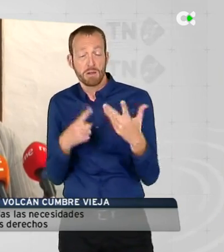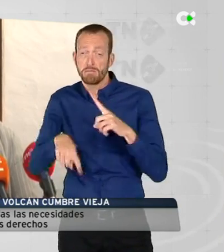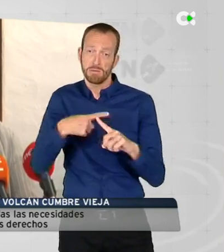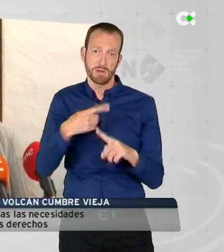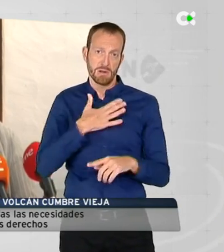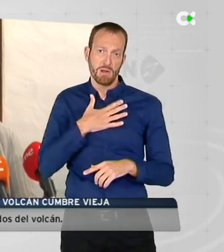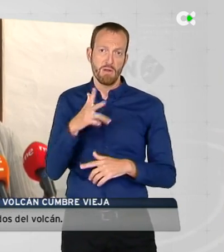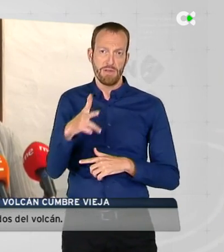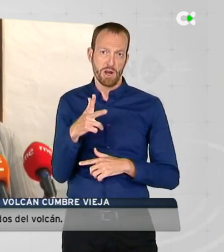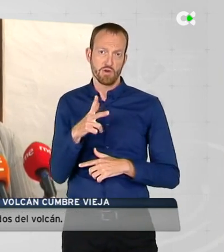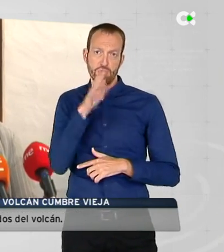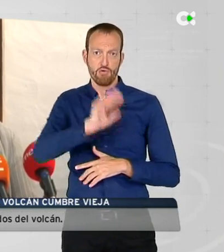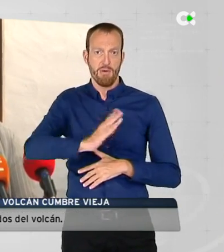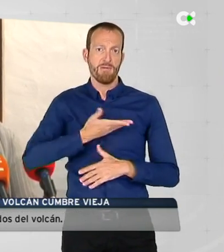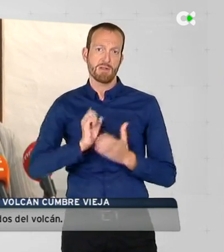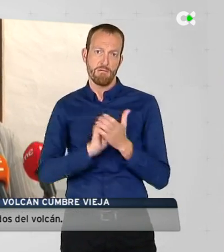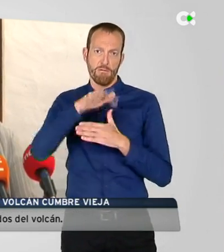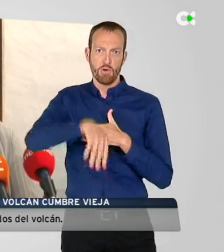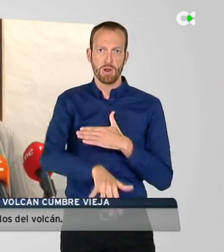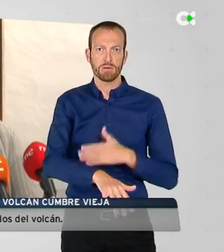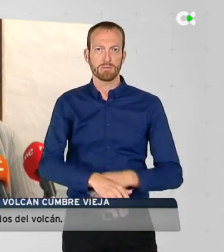como afectados por el volcán.